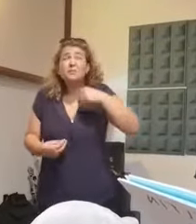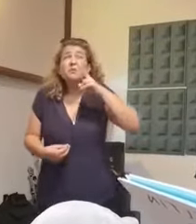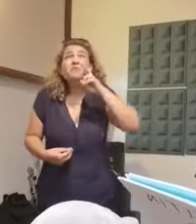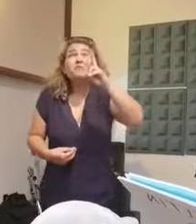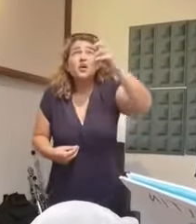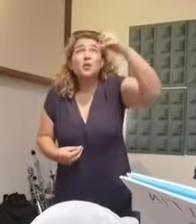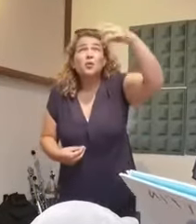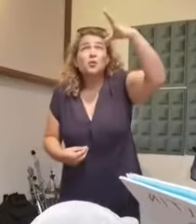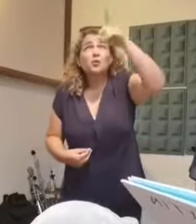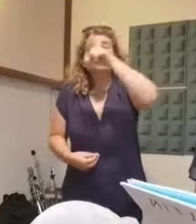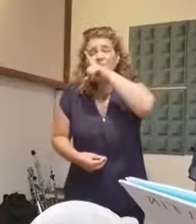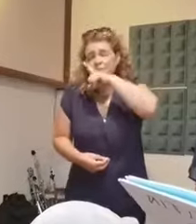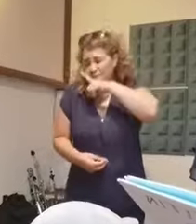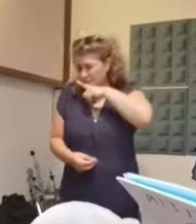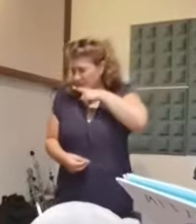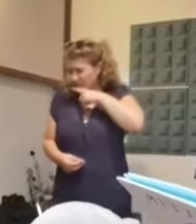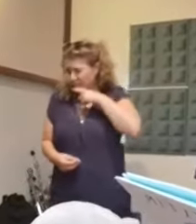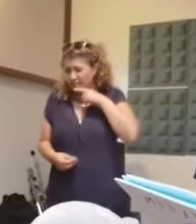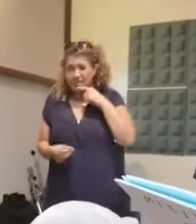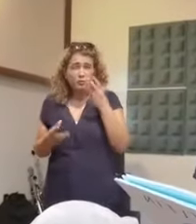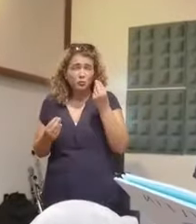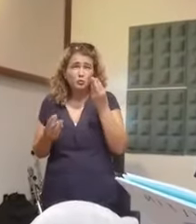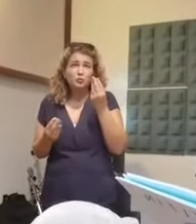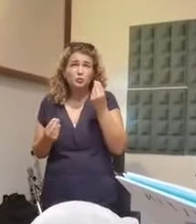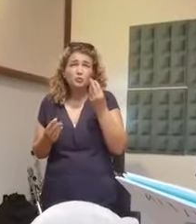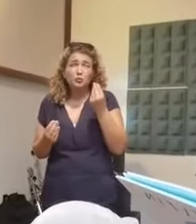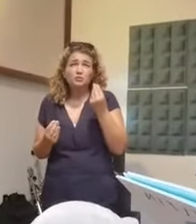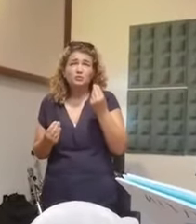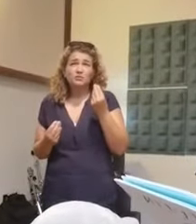luz más fuerte, le dolía.